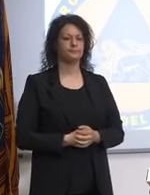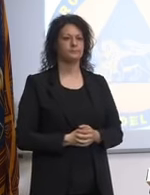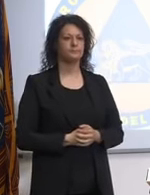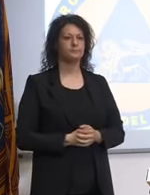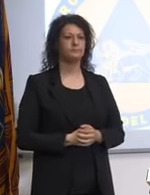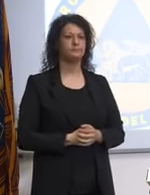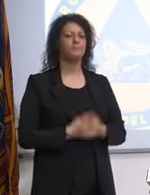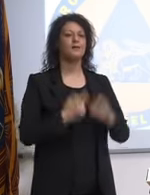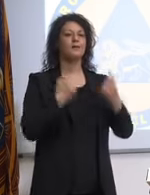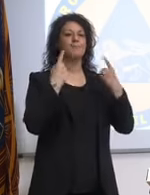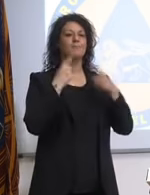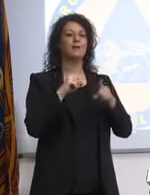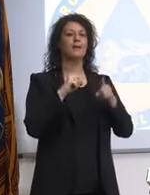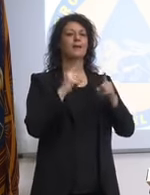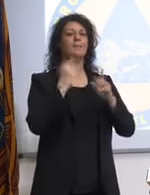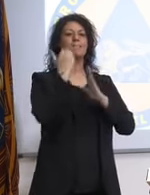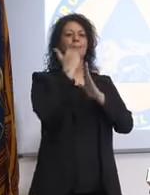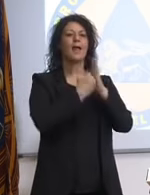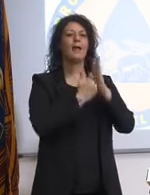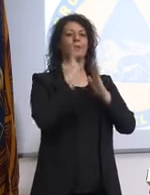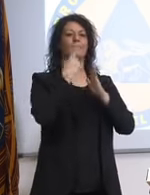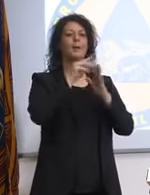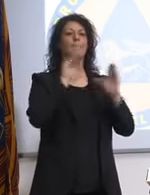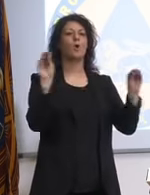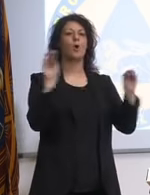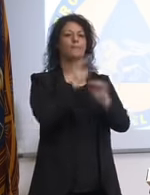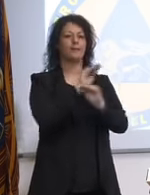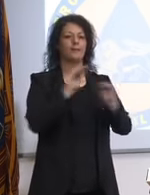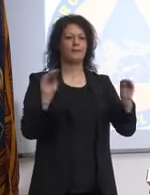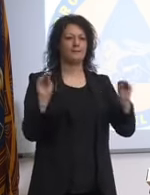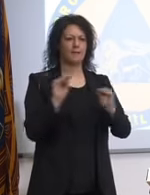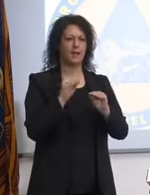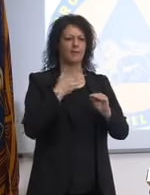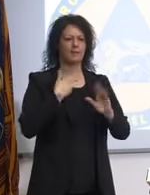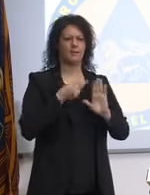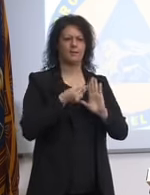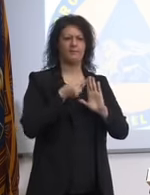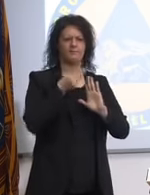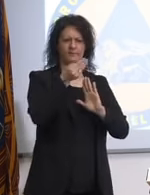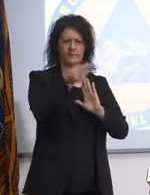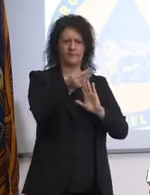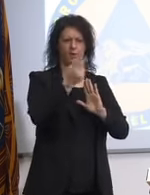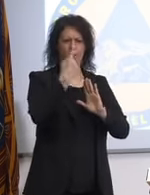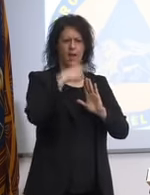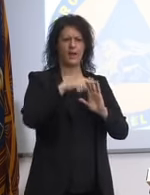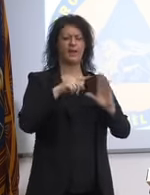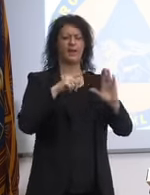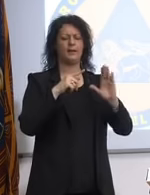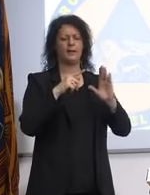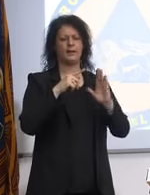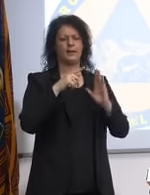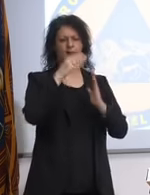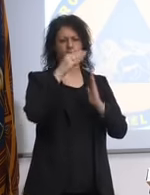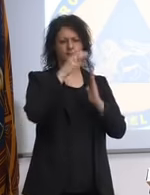sul piano della mobilità, se vi interessa, vi possiamo lasciare anche questo piccolo studio,